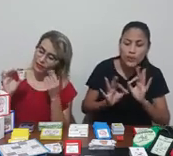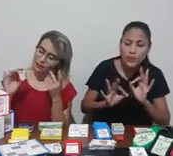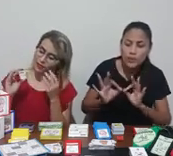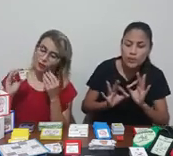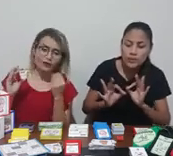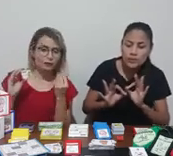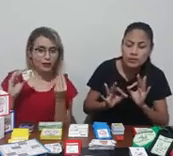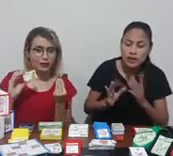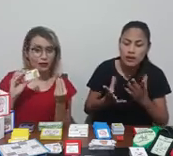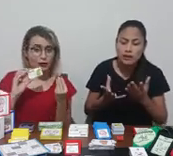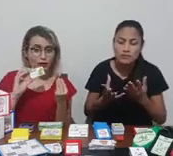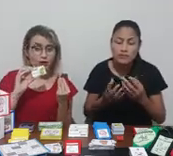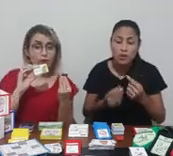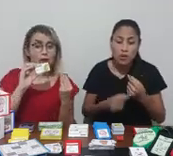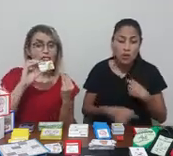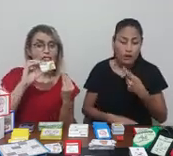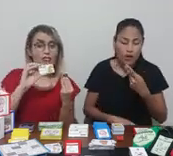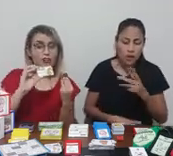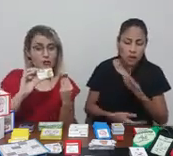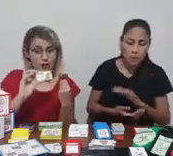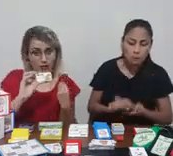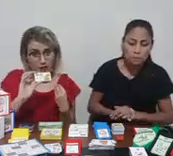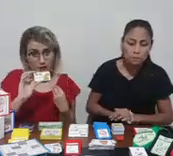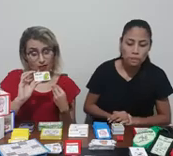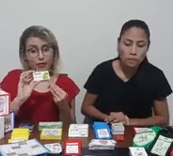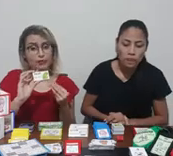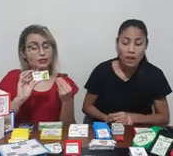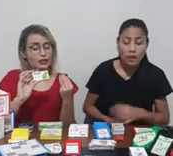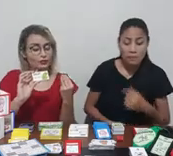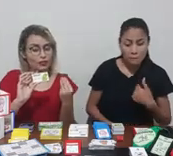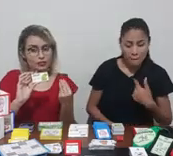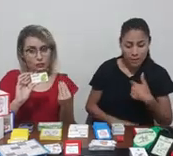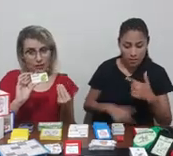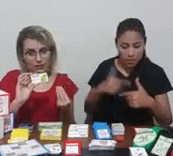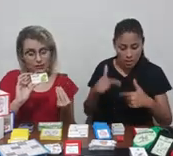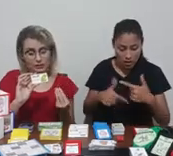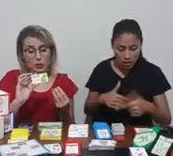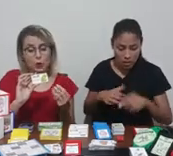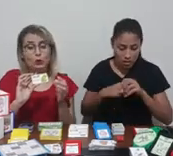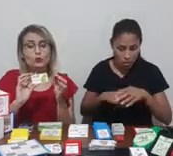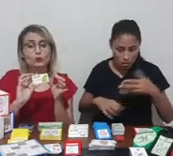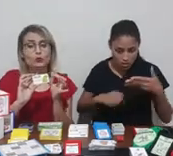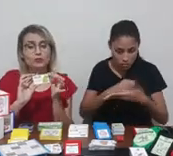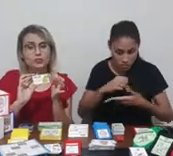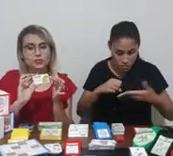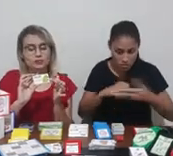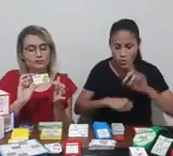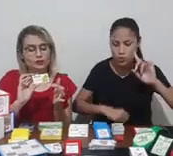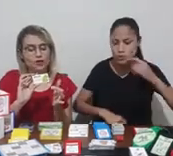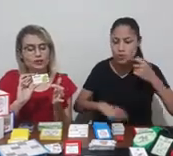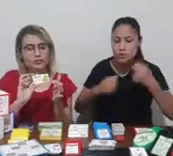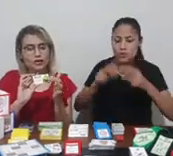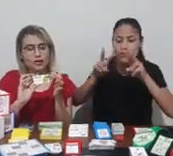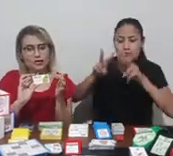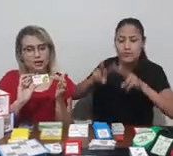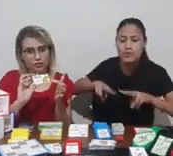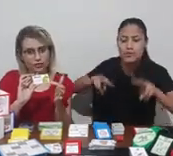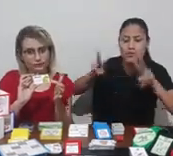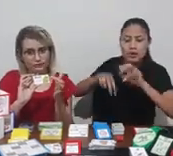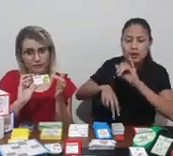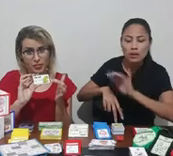Então eu falei para ela, olha, para a gente trabalhar na educação básica, o surdo precisa visualizar